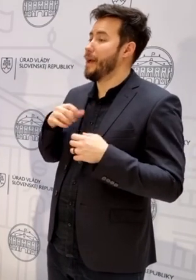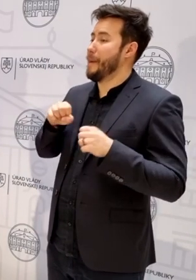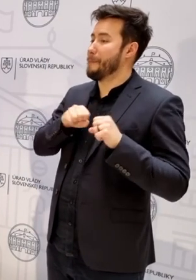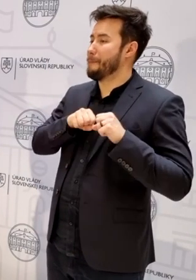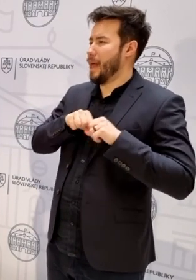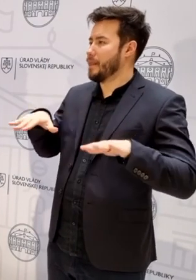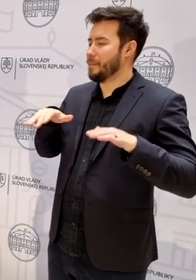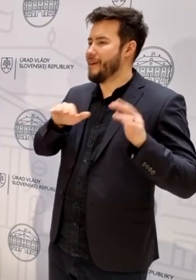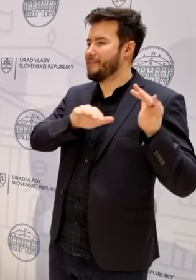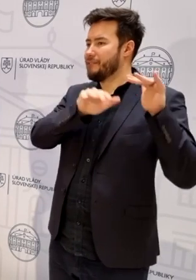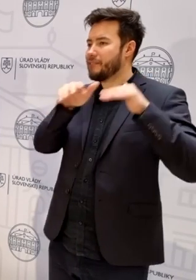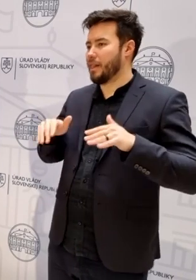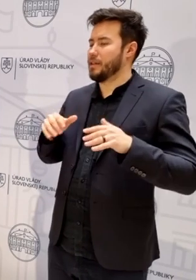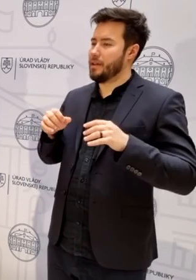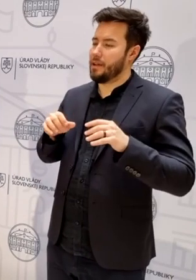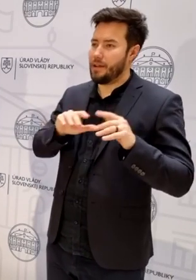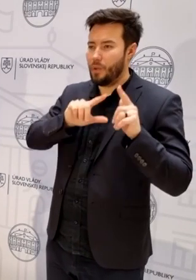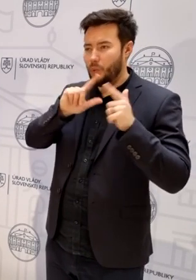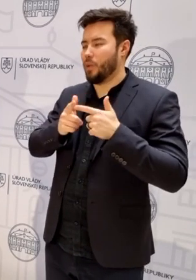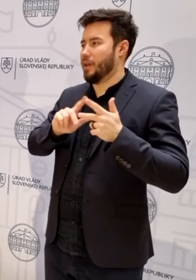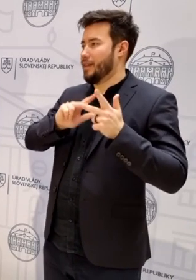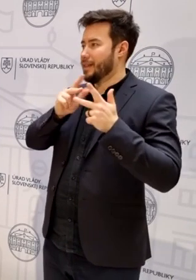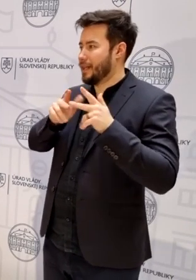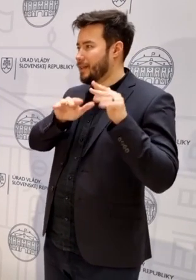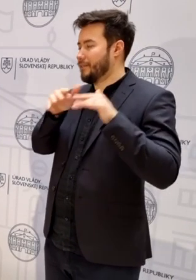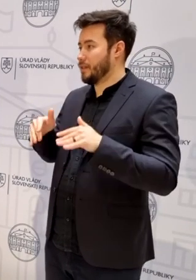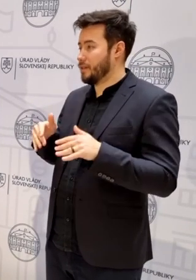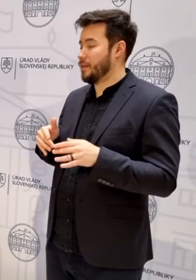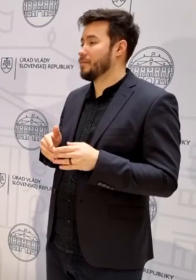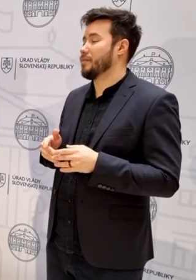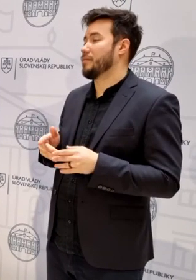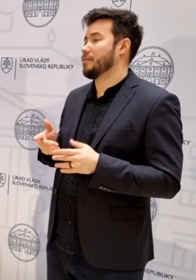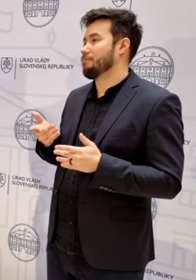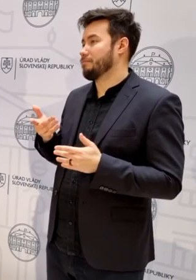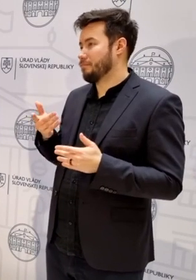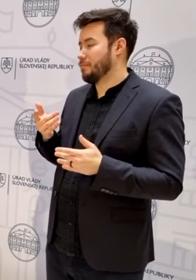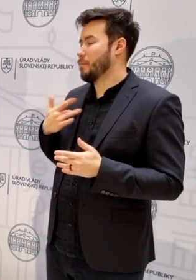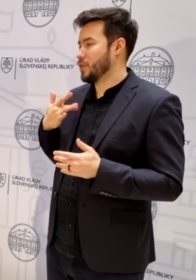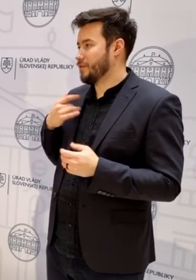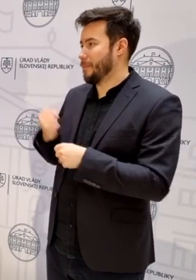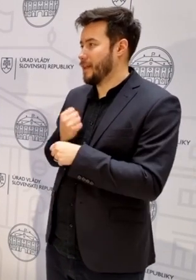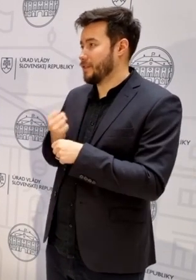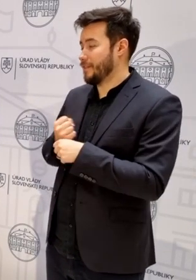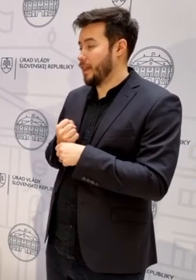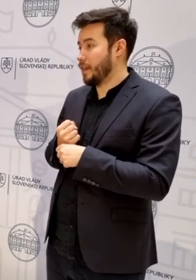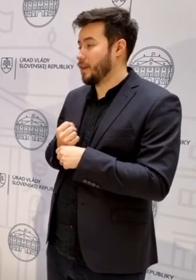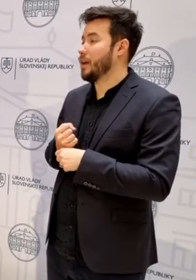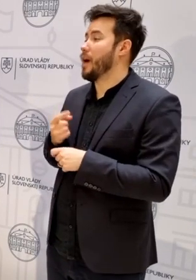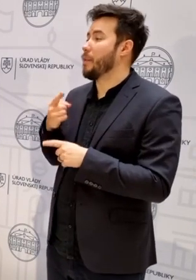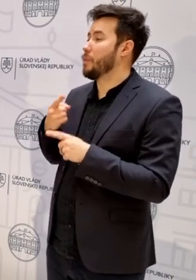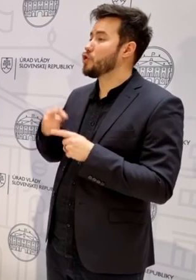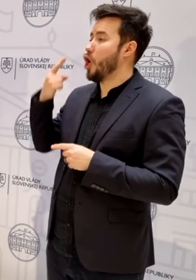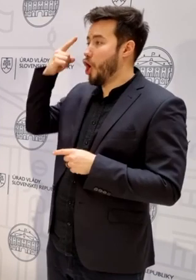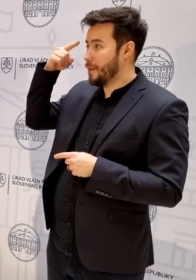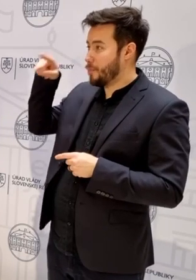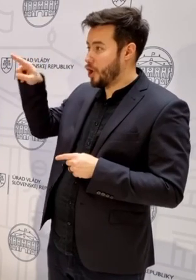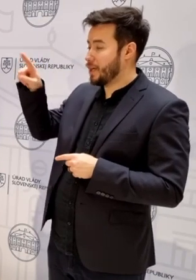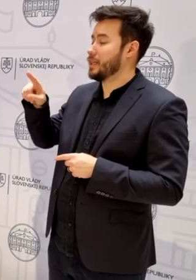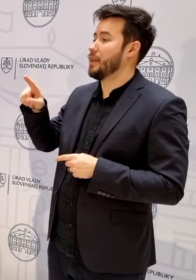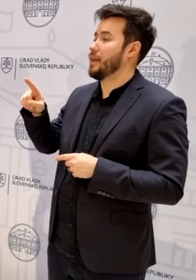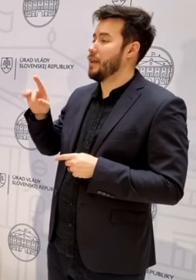pandémií, ktoré teda v Slovenskom prešli, a napriek tomu sa našla aj čas, energia a aj odborná kapacita na to, aby